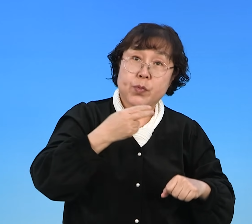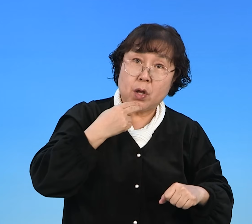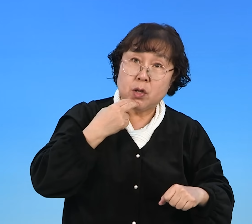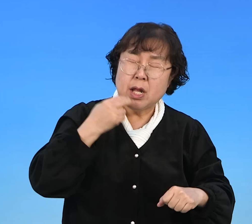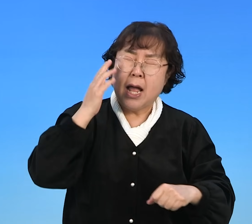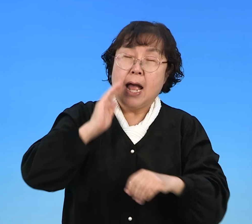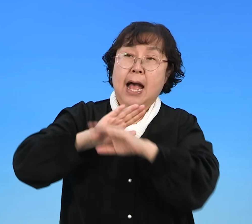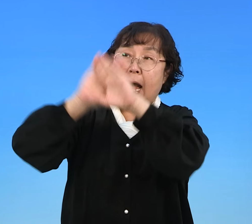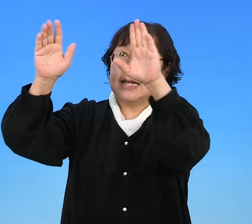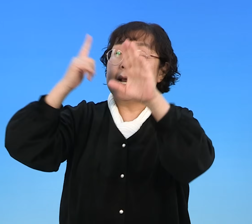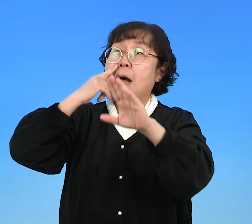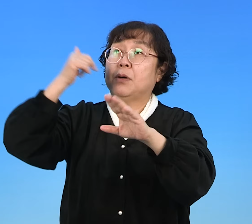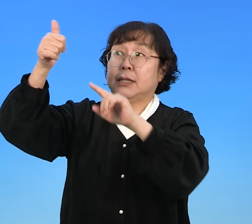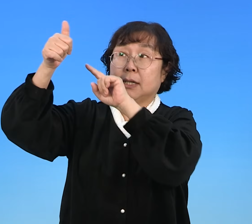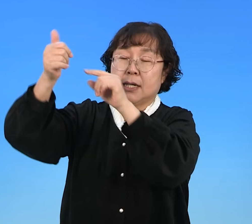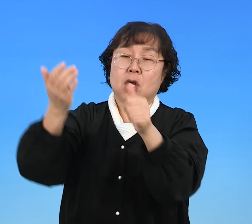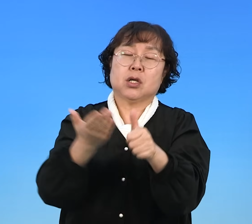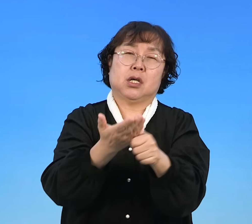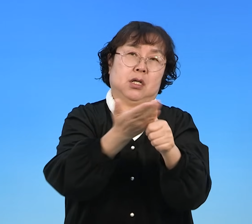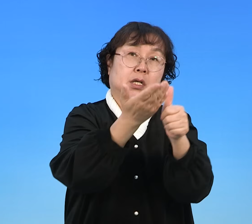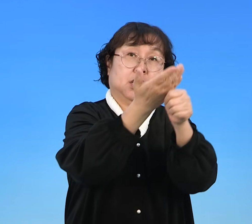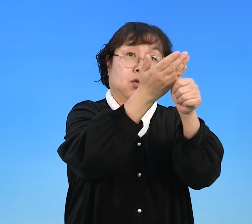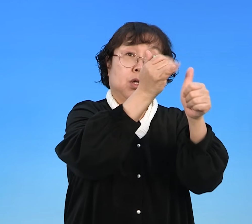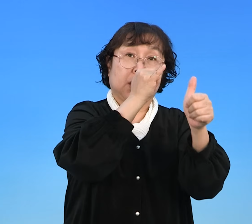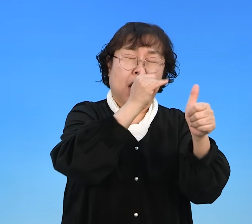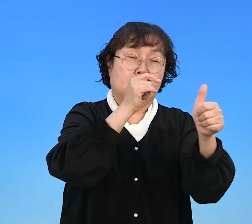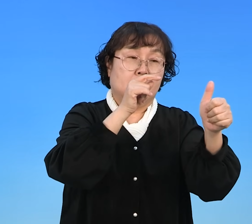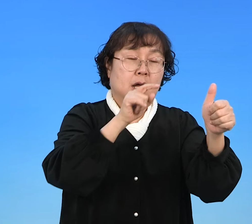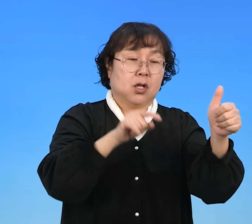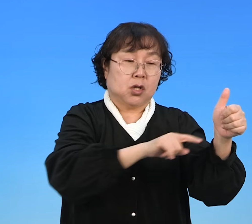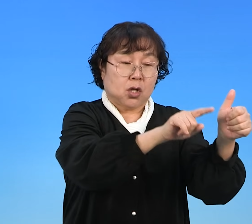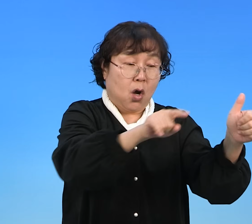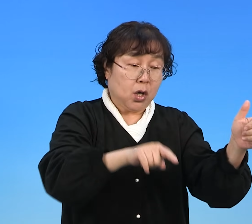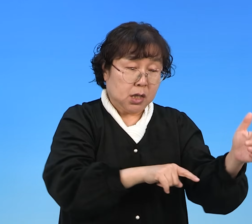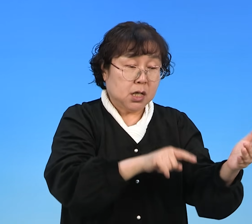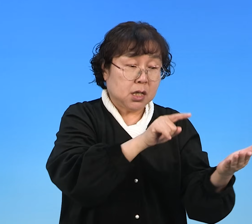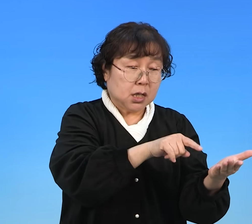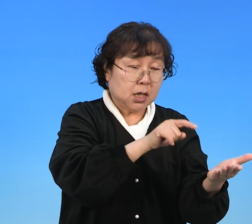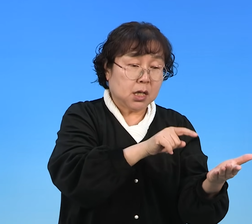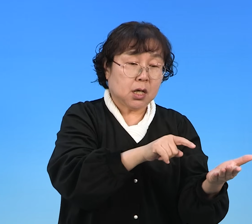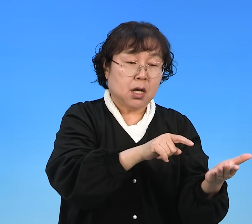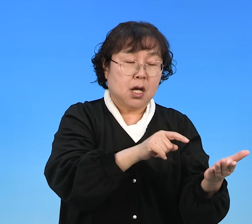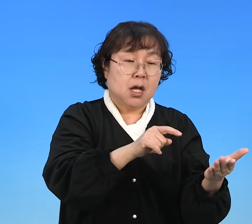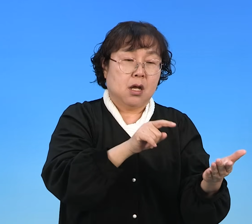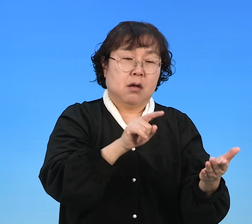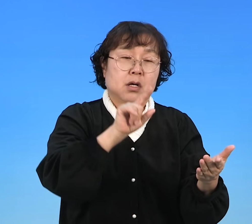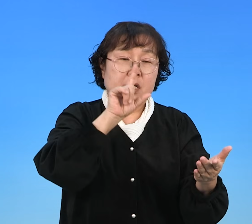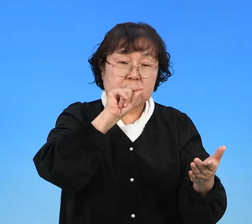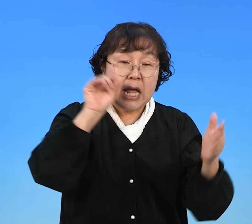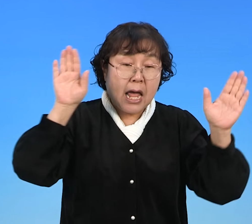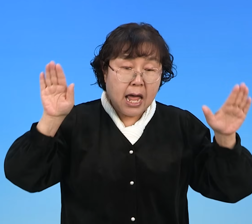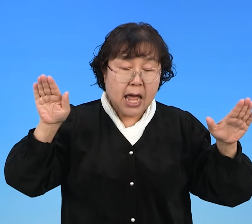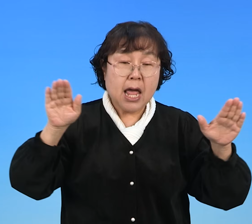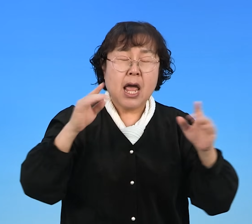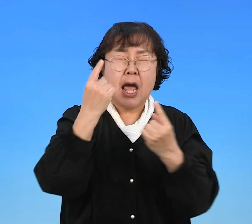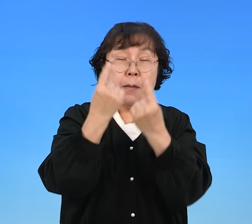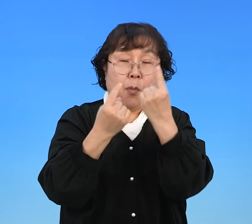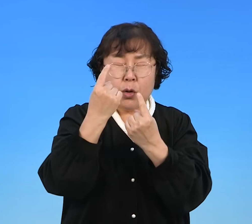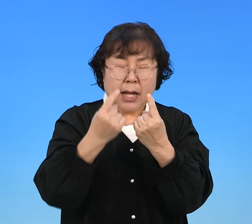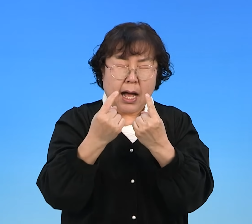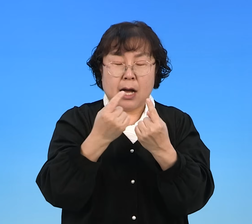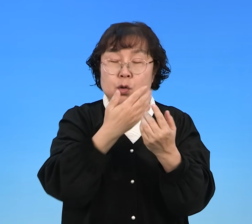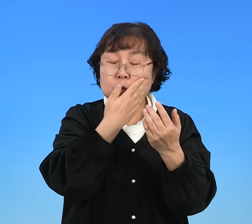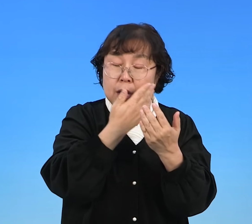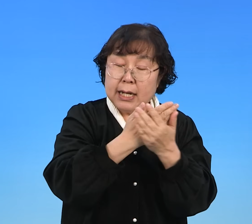아니하되 너희 하늘 아버지께서 기르시나니 너희는 이것들보다 귀하지 아니하냐. 그리고 30절 오늘